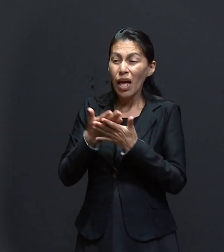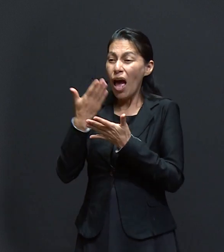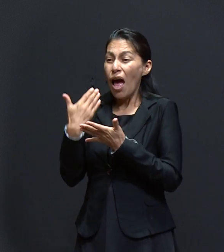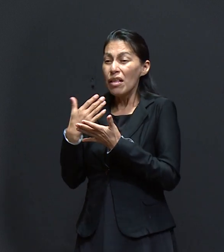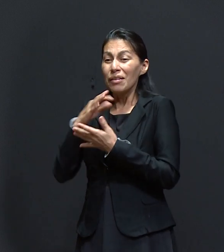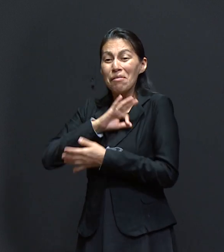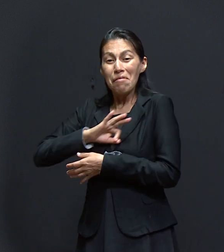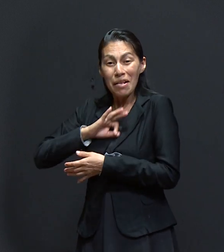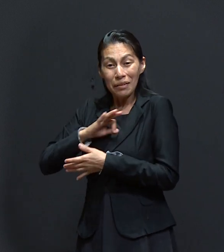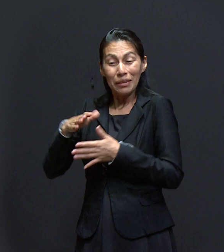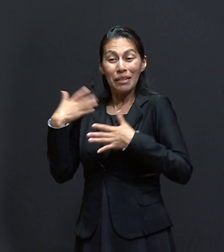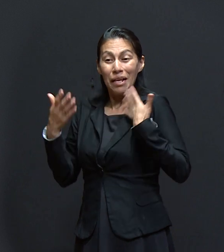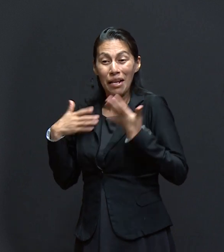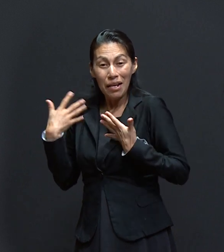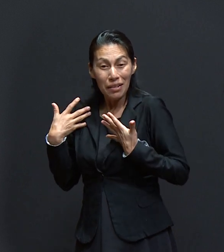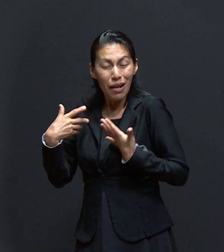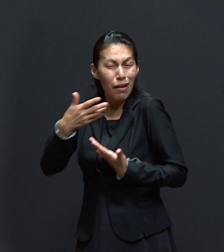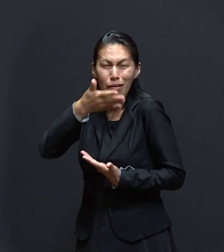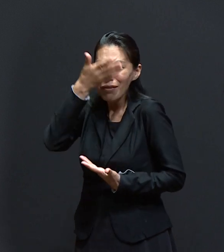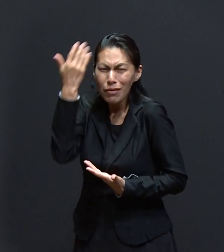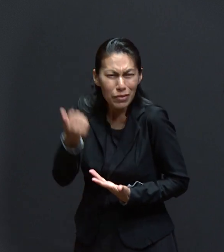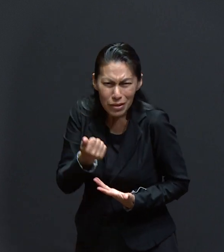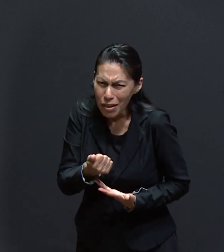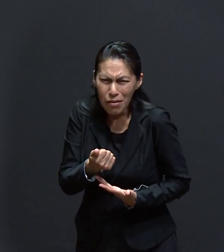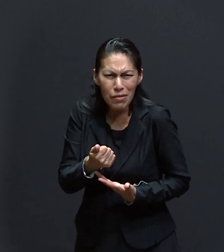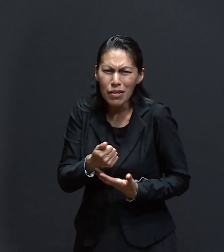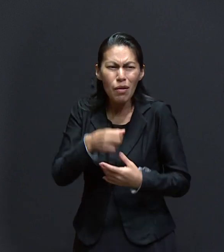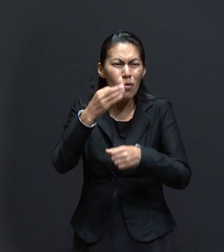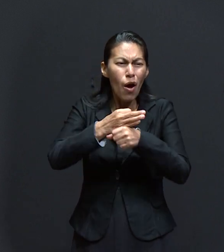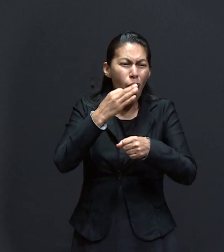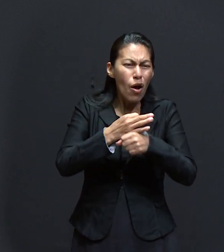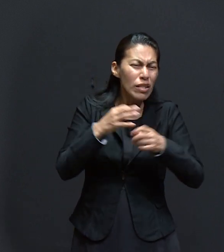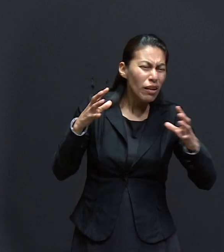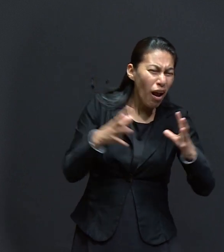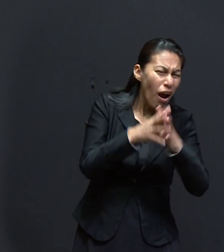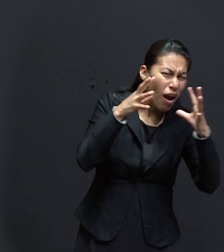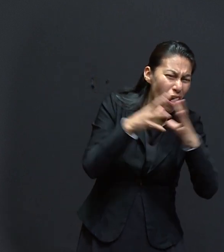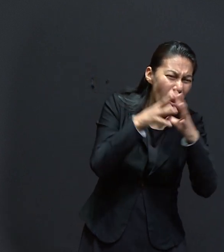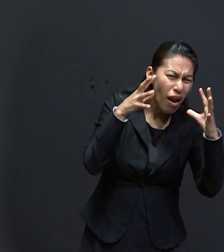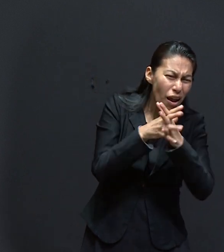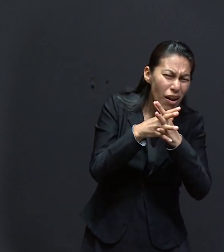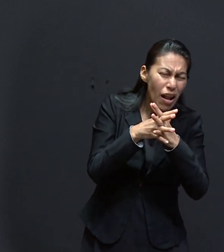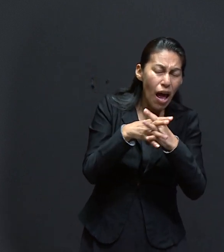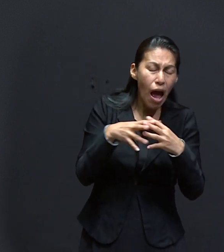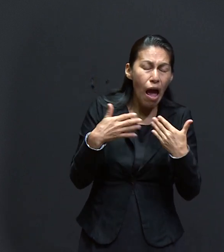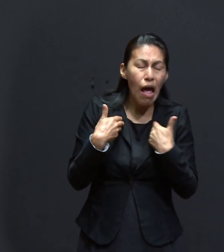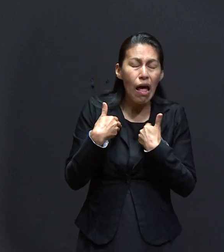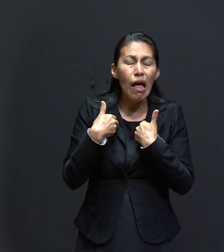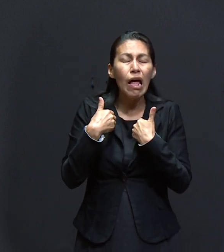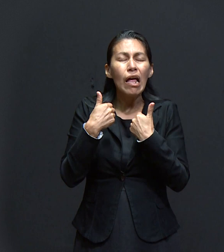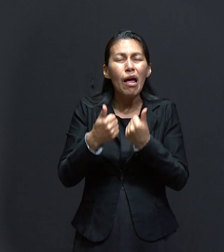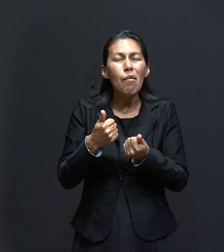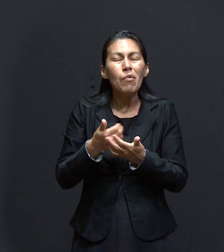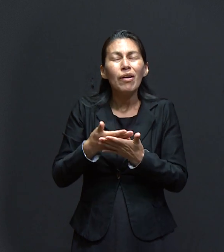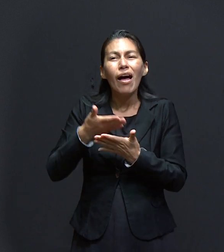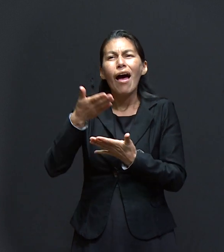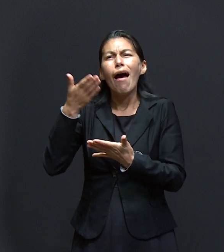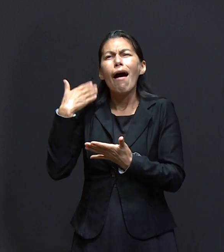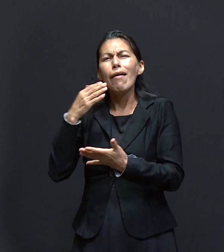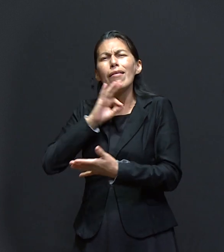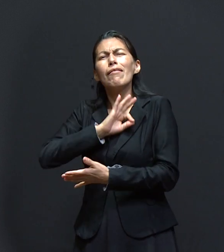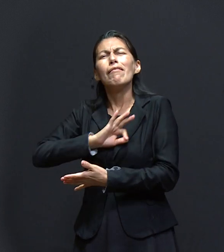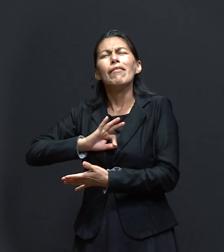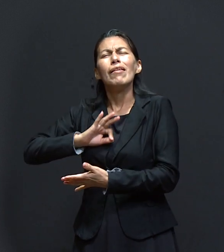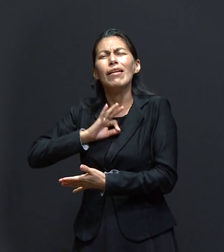que éramos ricos cuando teníamos todo esto entonces tristemente estamos valorando estas cosas extraordinarios diarios que